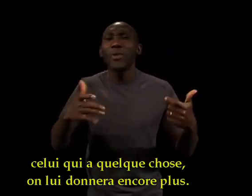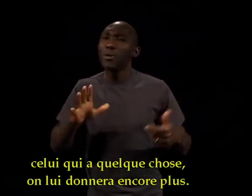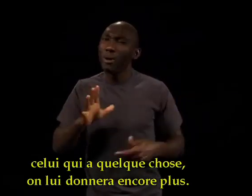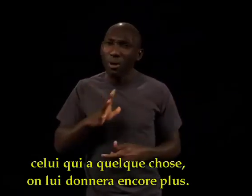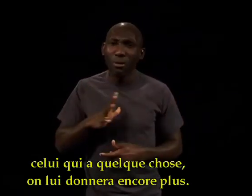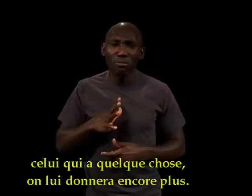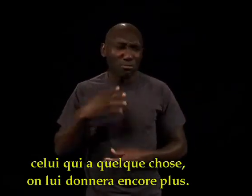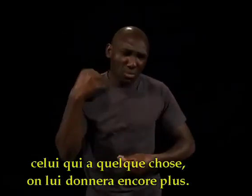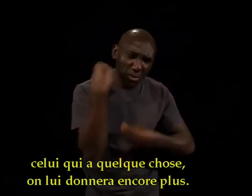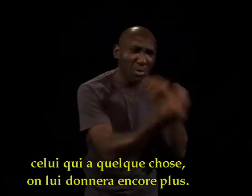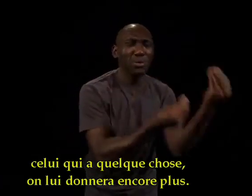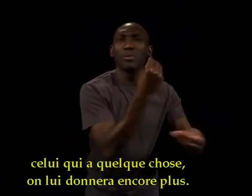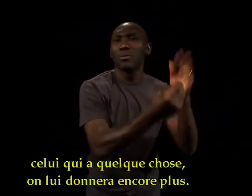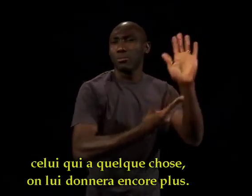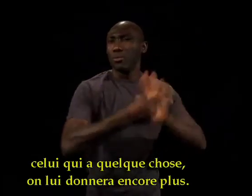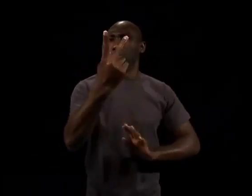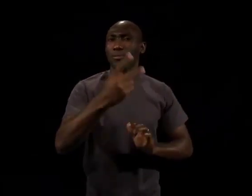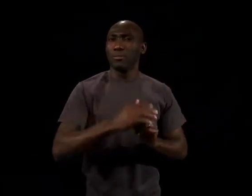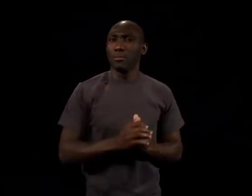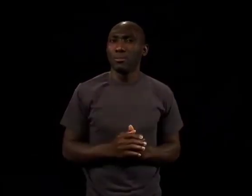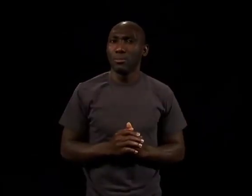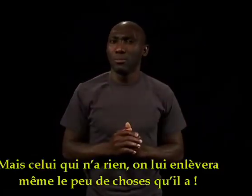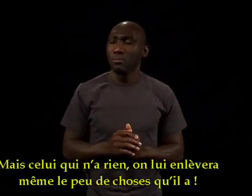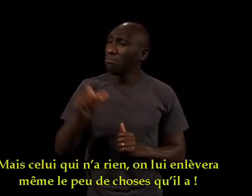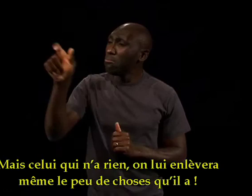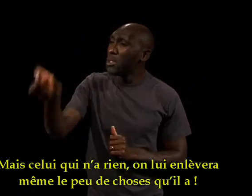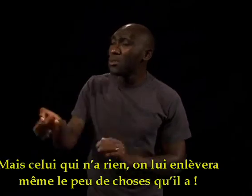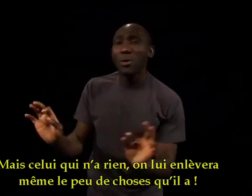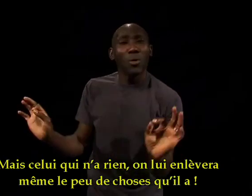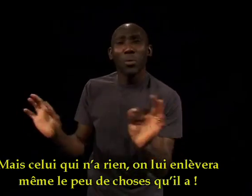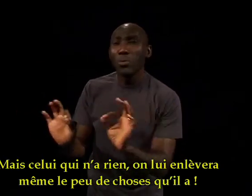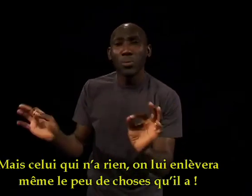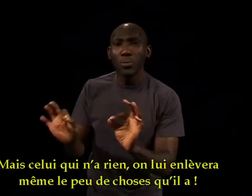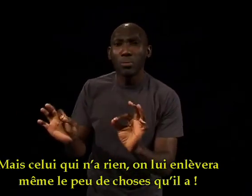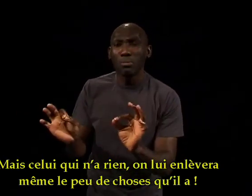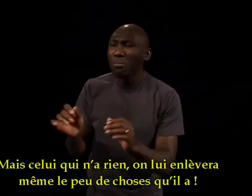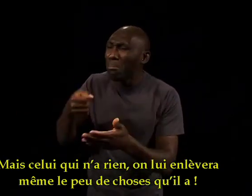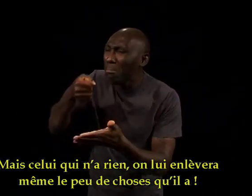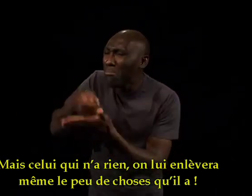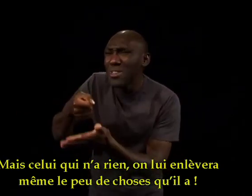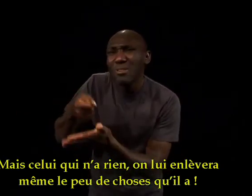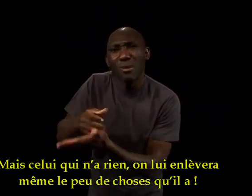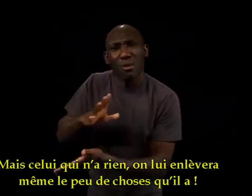donnera encore plus. Mais celui qui n'a rien, on lui enlèvera même le peu de choses qu'il a.